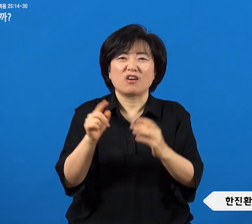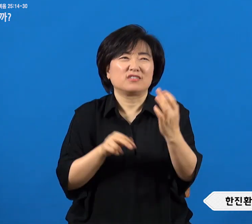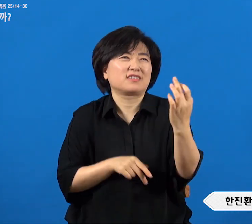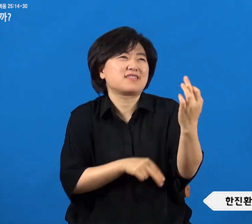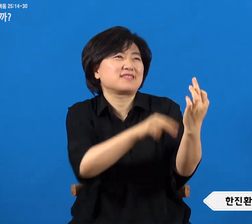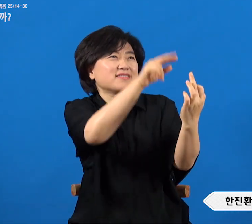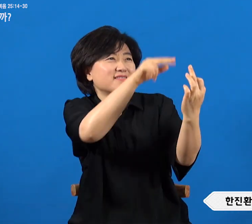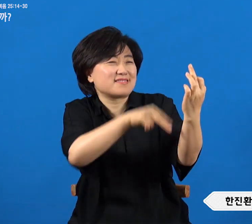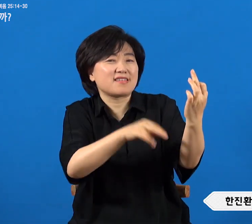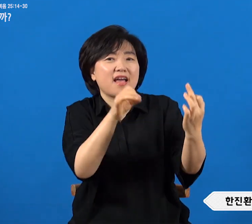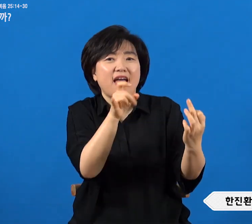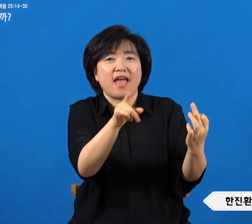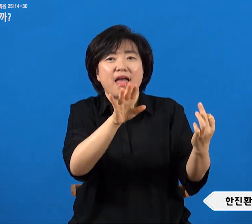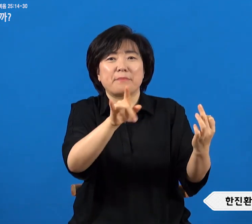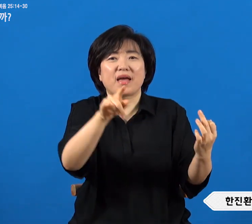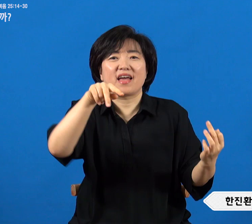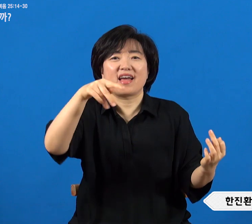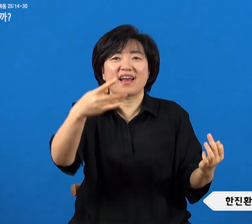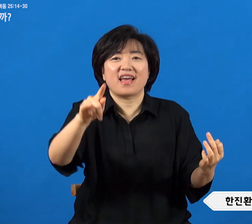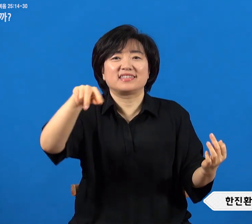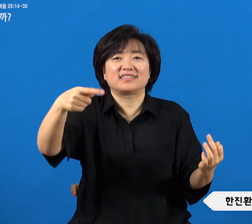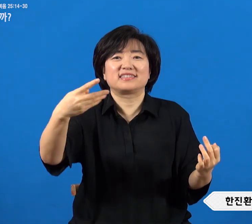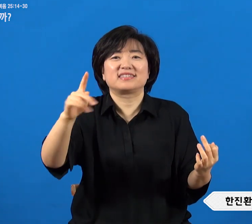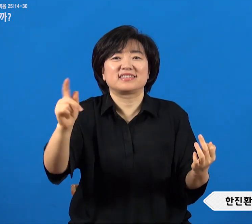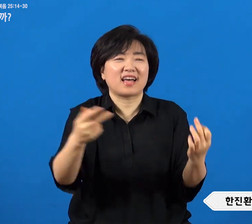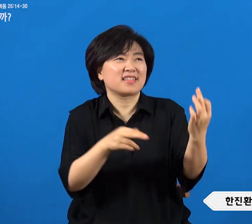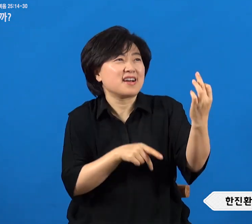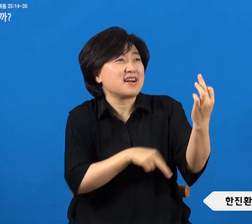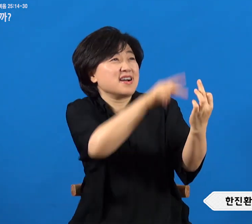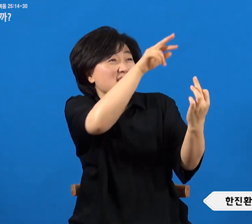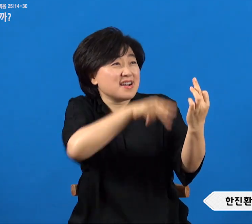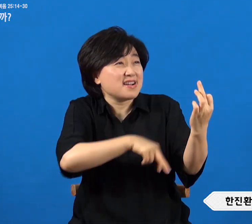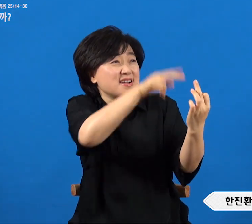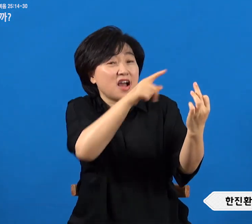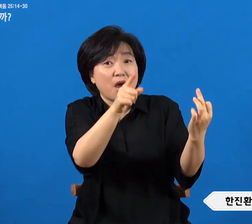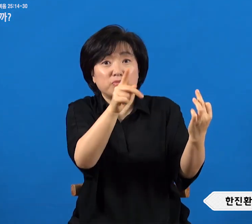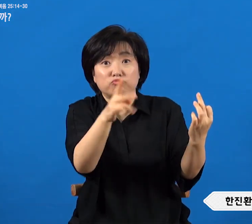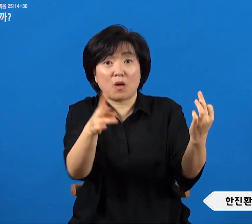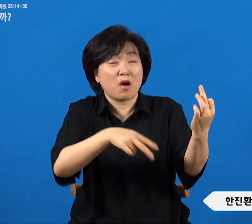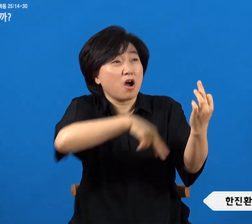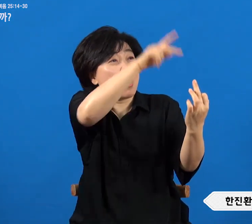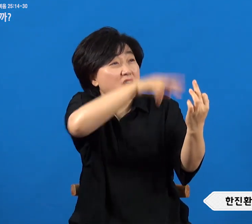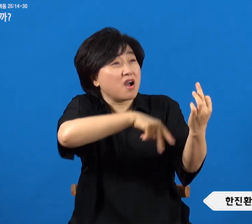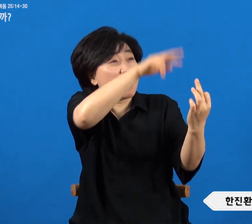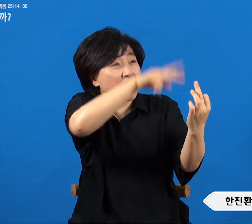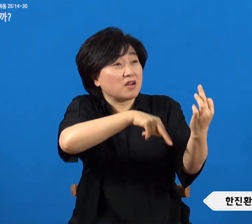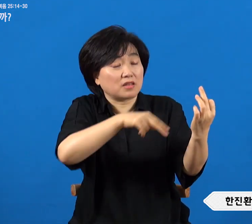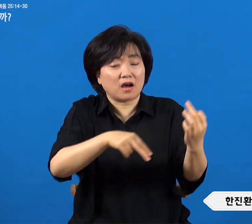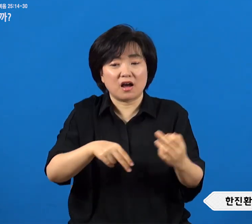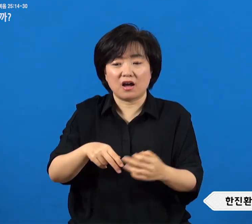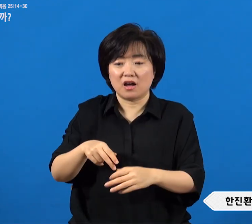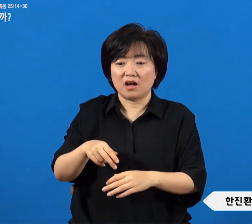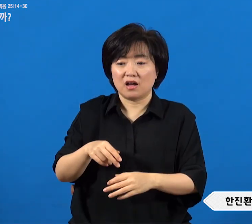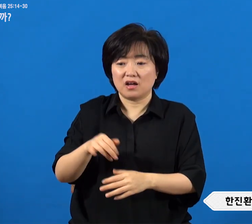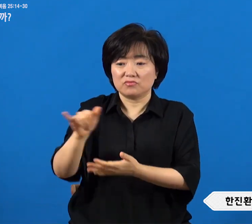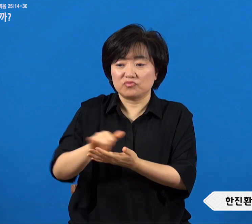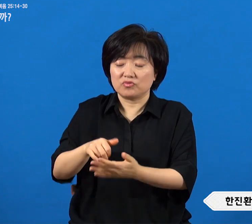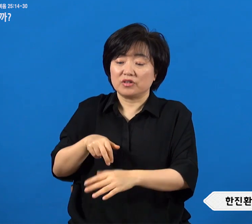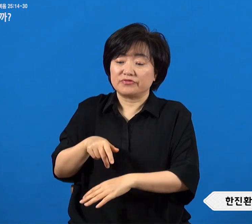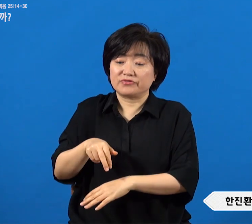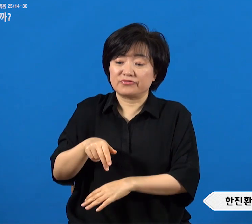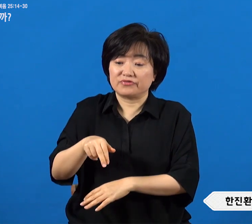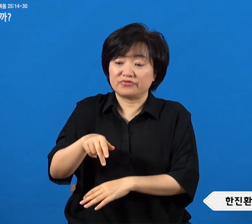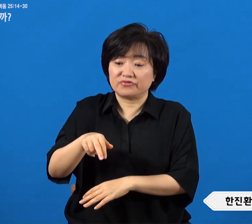산악인은 에베레스트 산을 3번이나 등정한 최고 산악인인데, 그런데 맨하탄 거리를 걷다가 아이가 버린